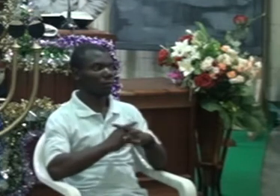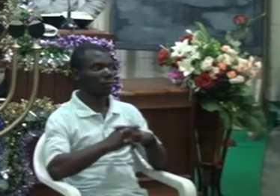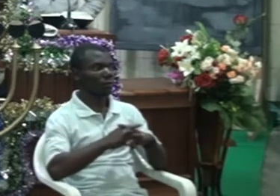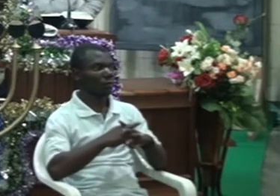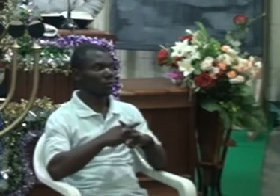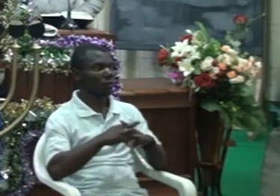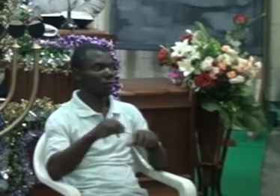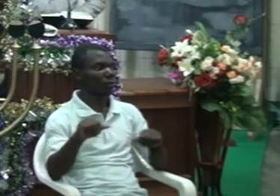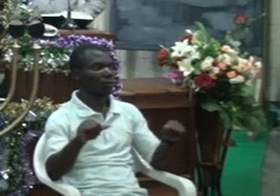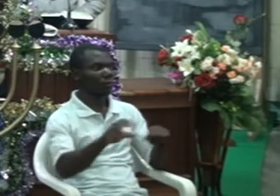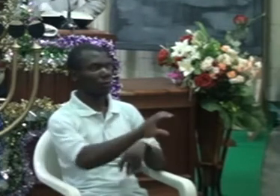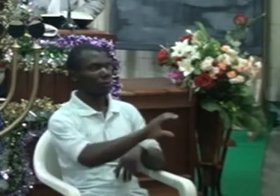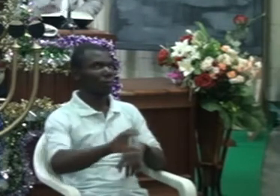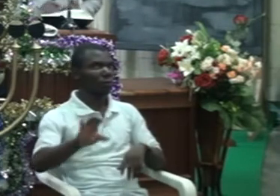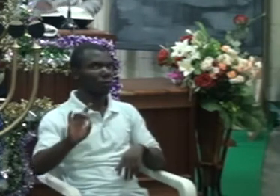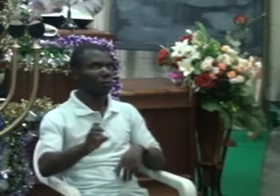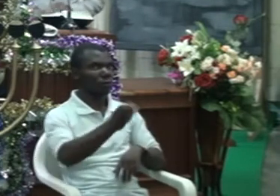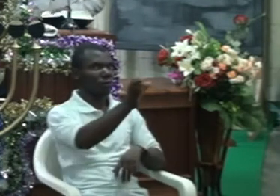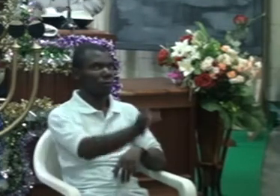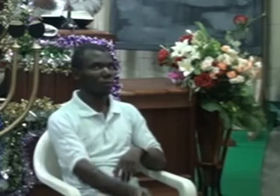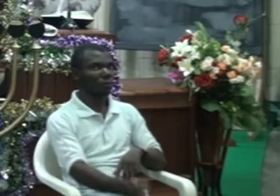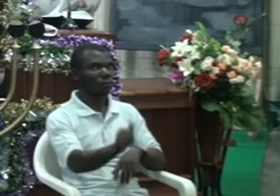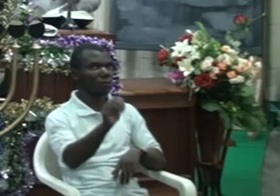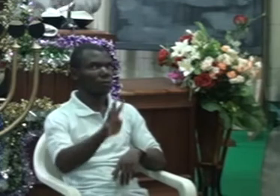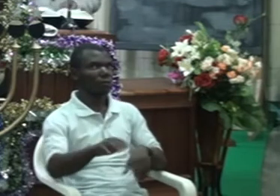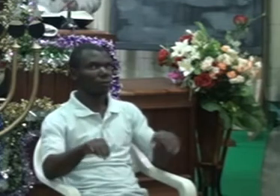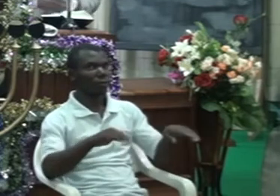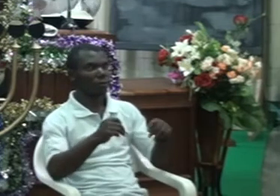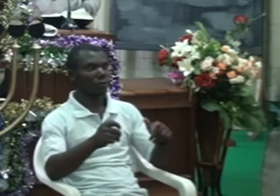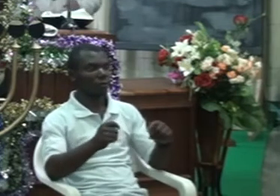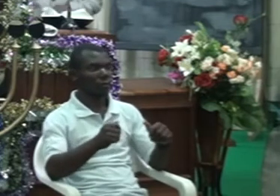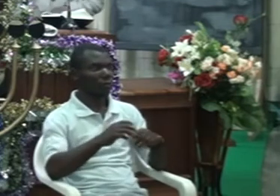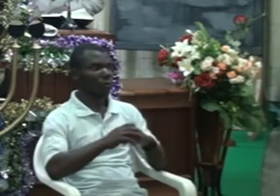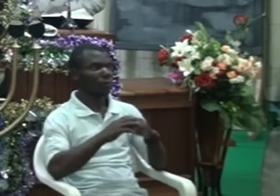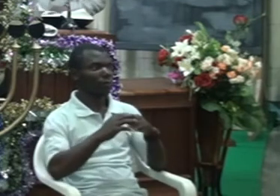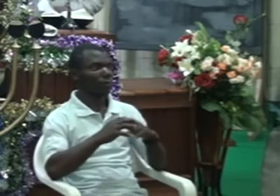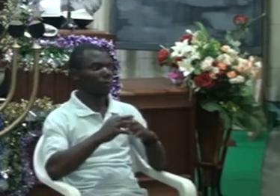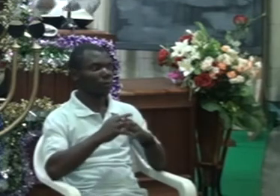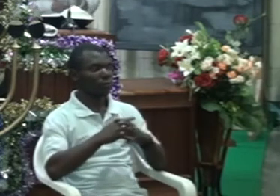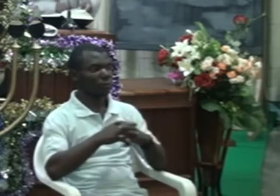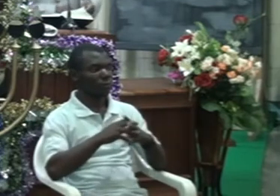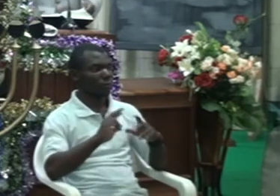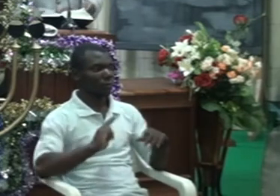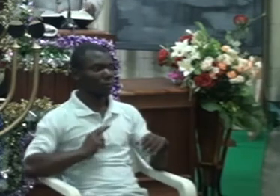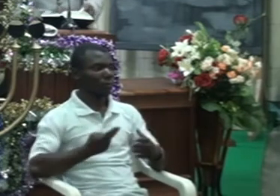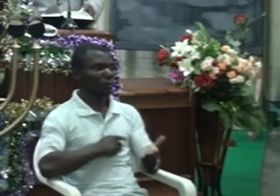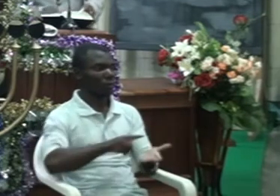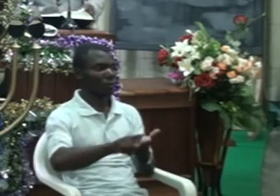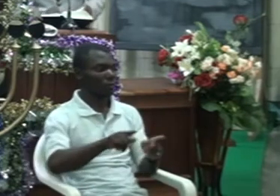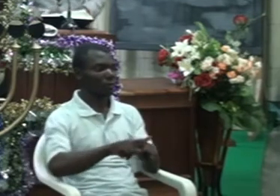Acte chapitre 8 à partir du verset 14. Acte 8, 14. Dépêchez-vous, frère. Tuna soma